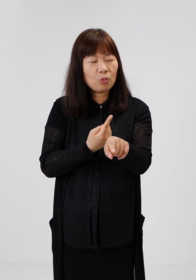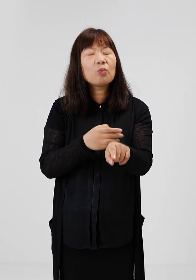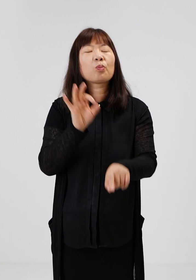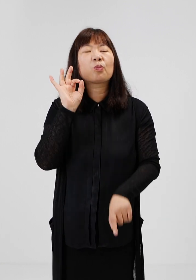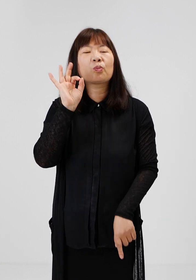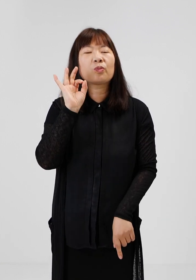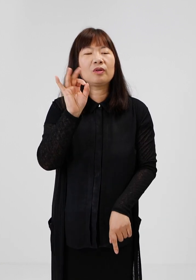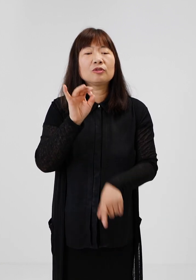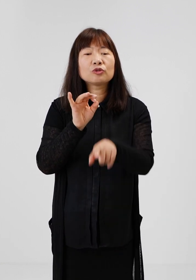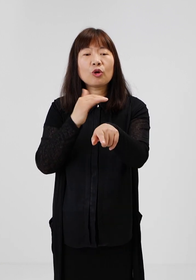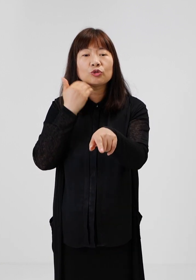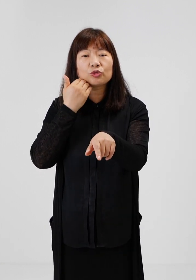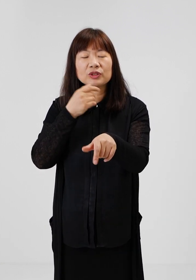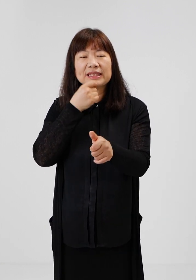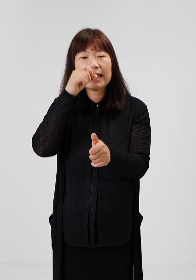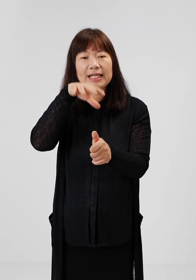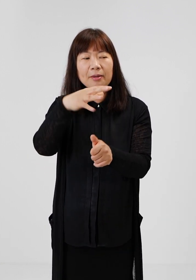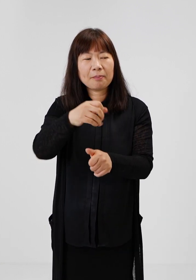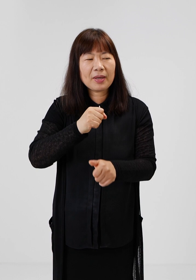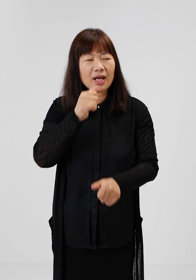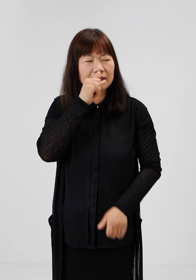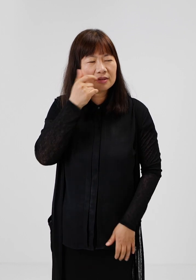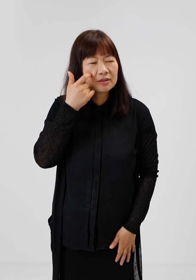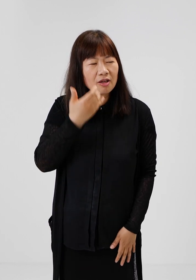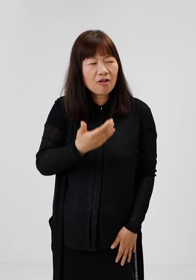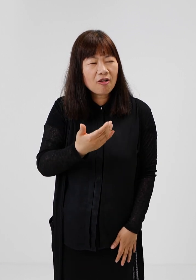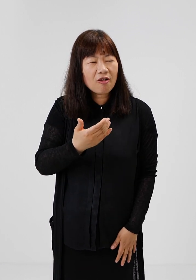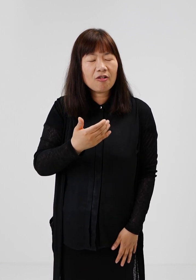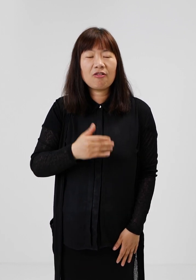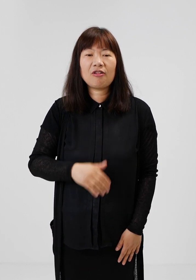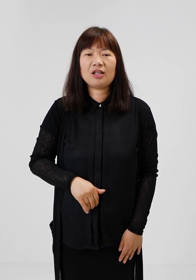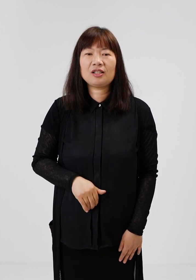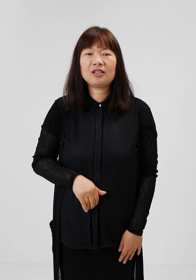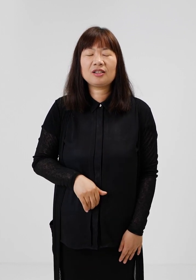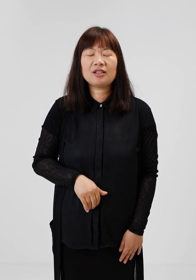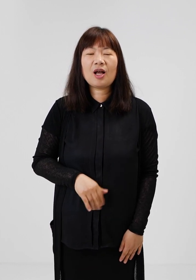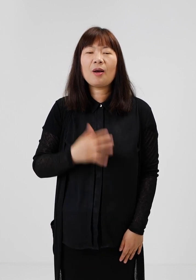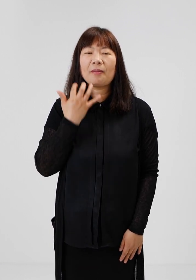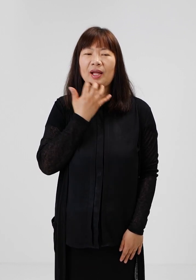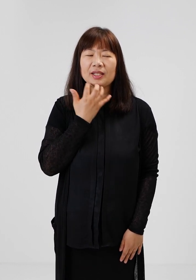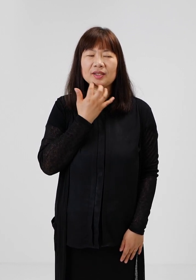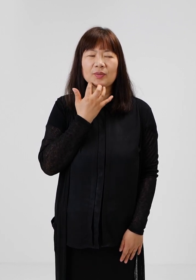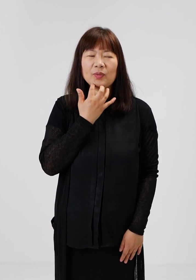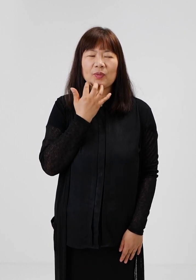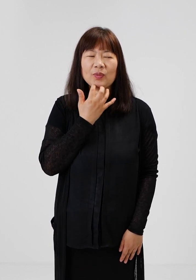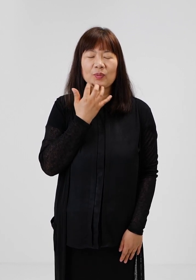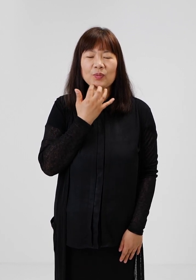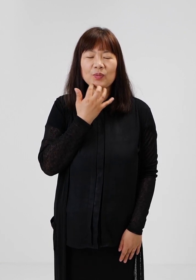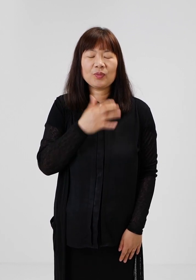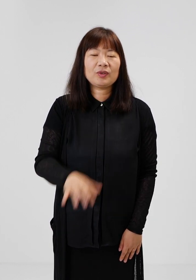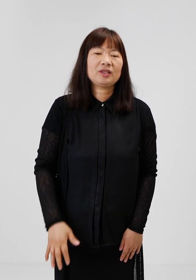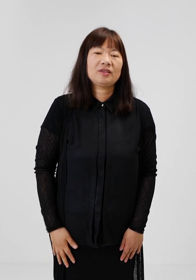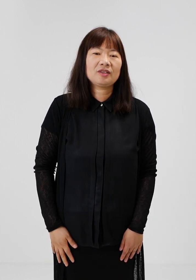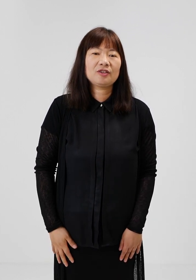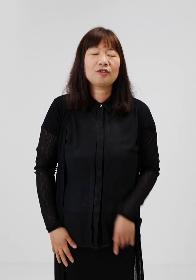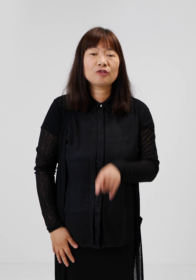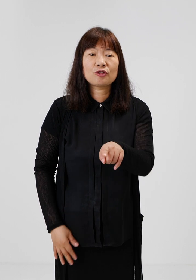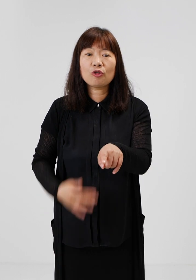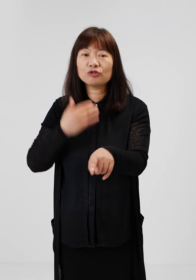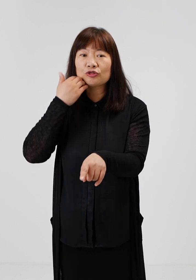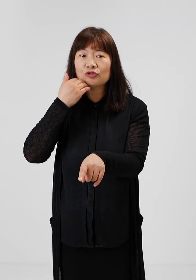그래? 넌 누구한테 세례받았어? 나는 베드로. 그래? 넌